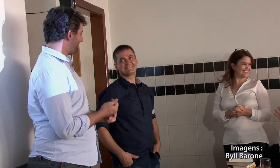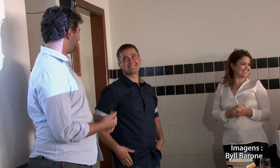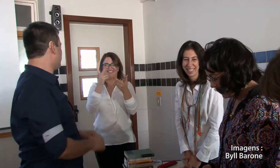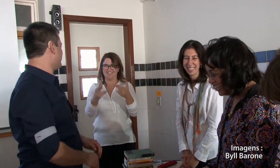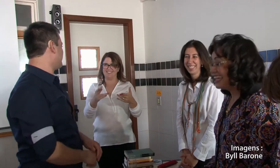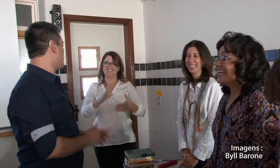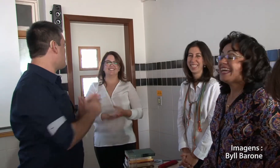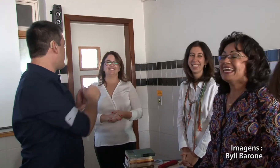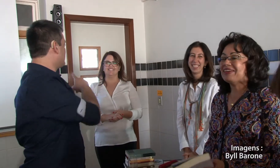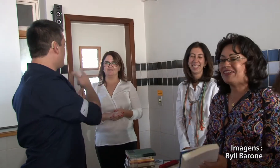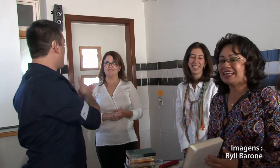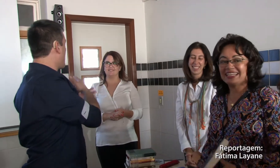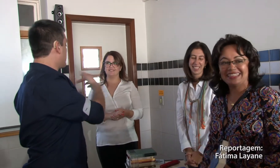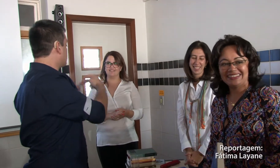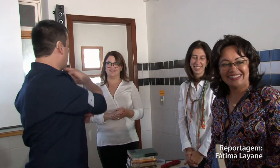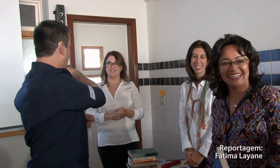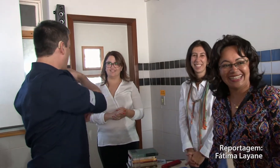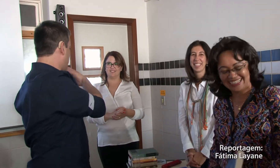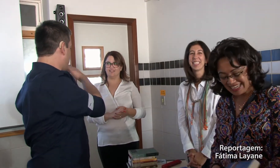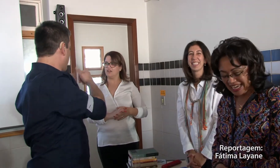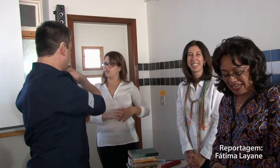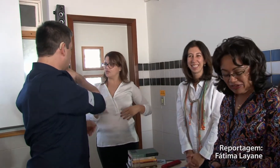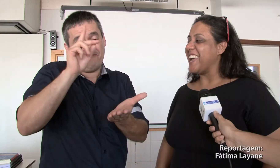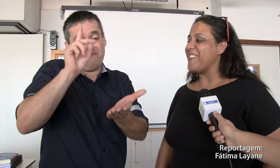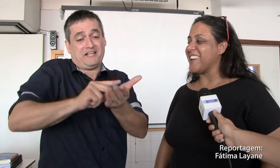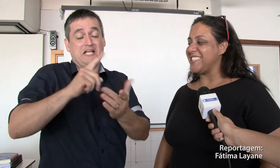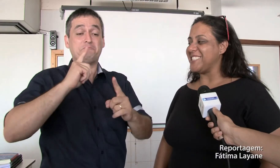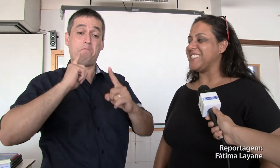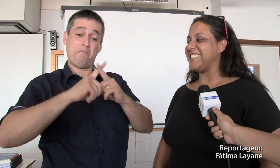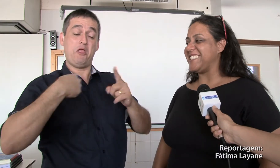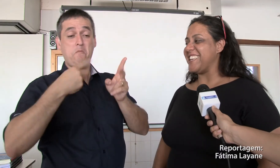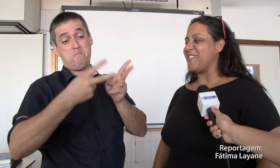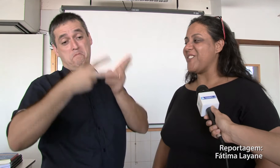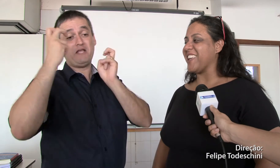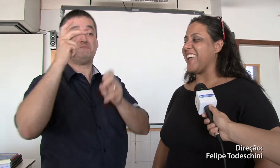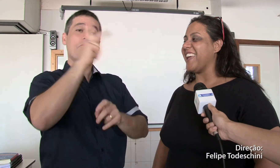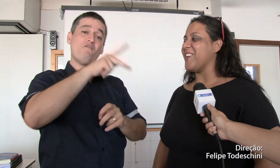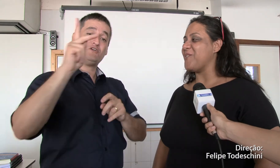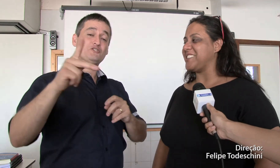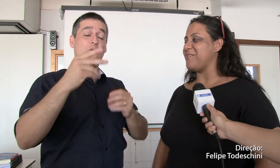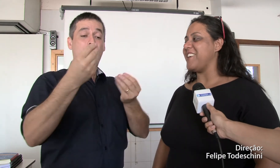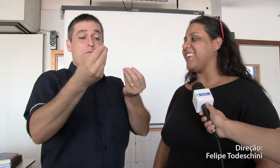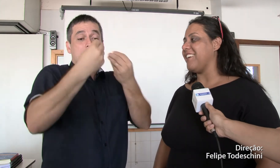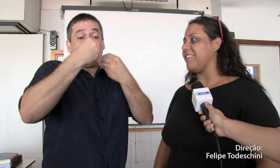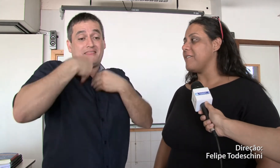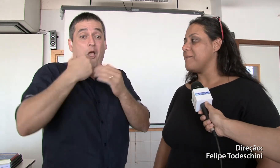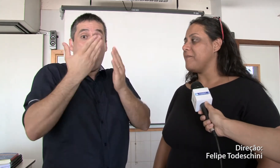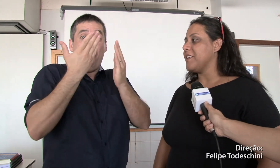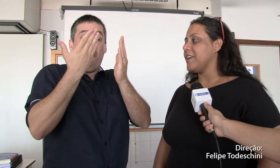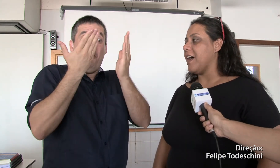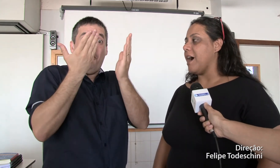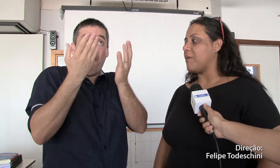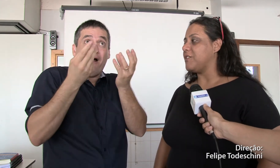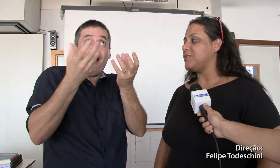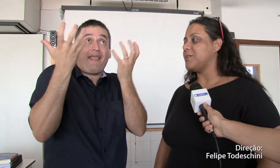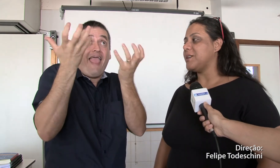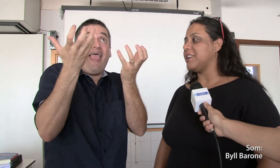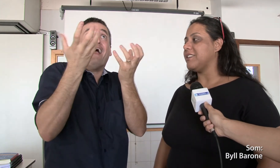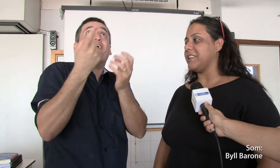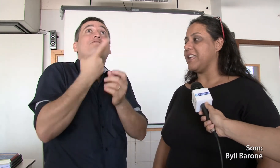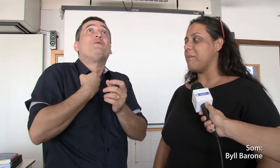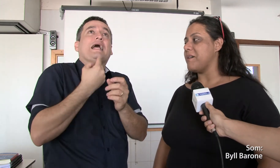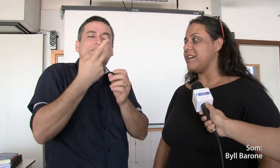passo ainda maior e seguir no programa de doutorado Eu acredito que sim porque eu percebi que a